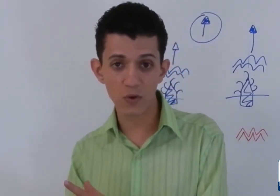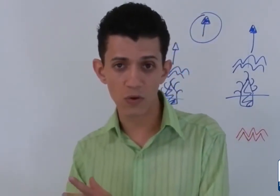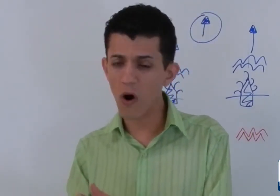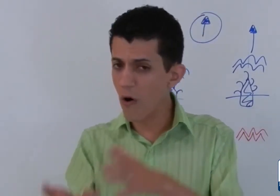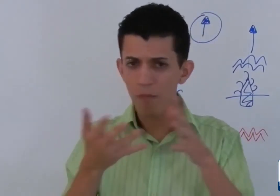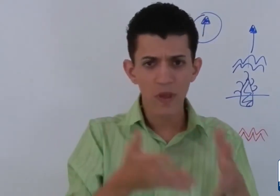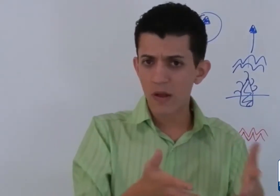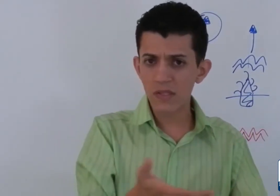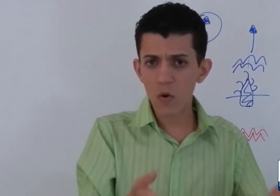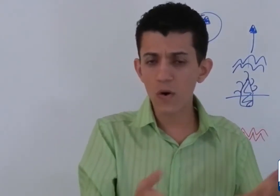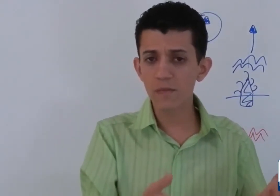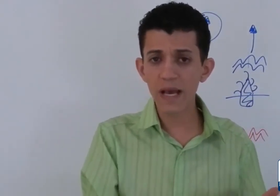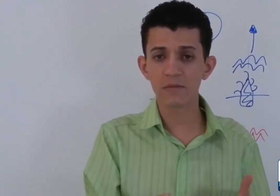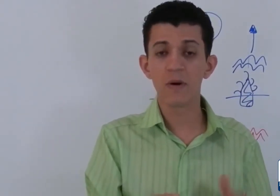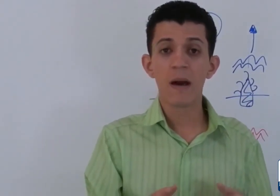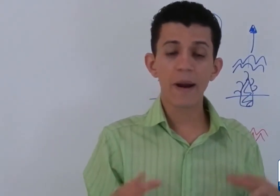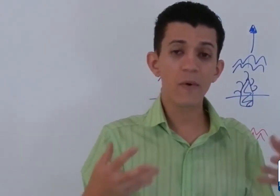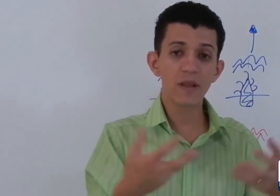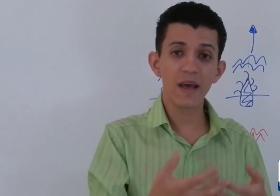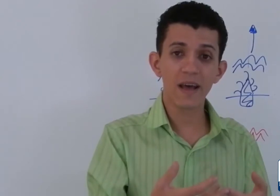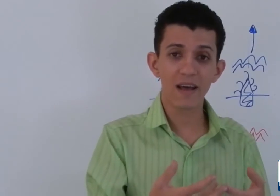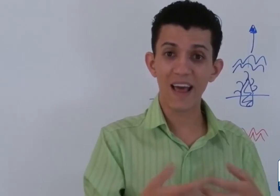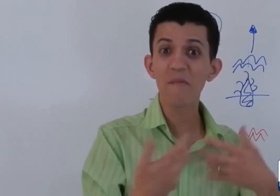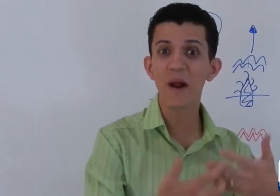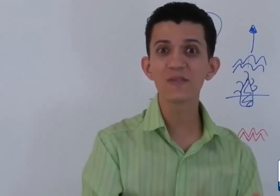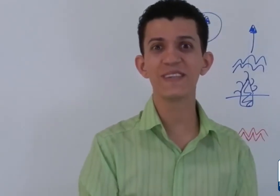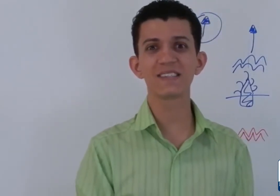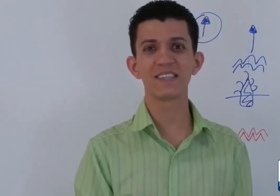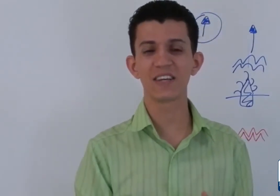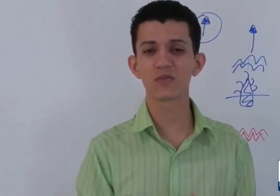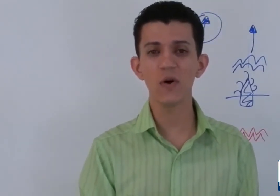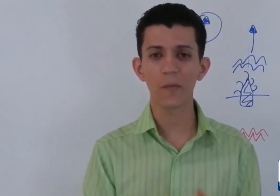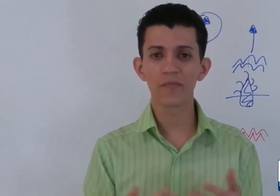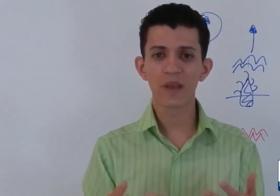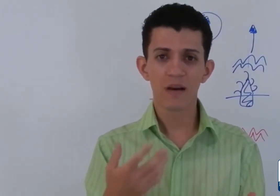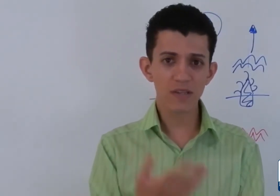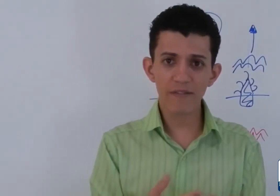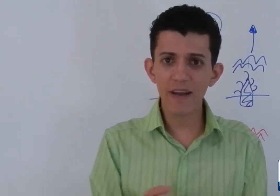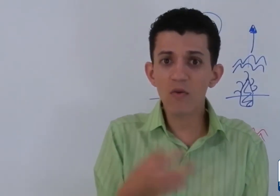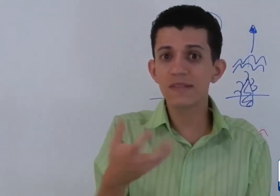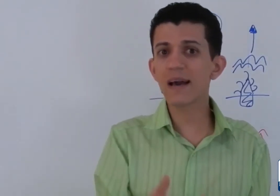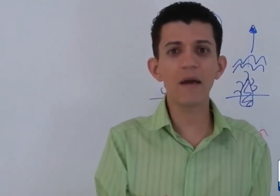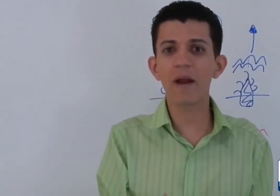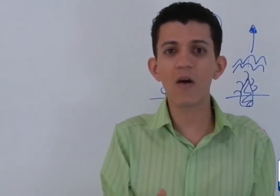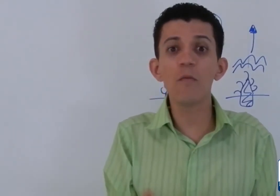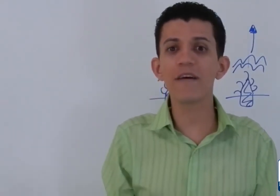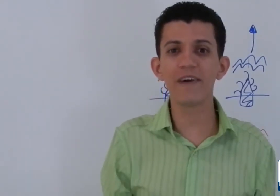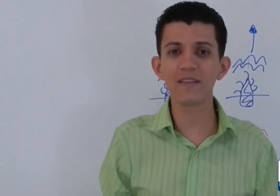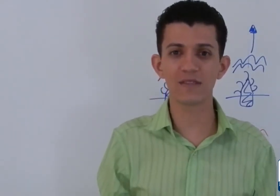o surdo. Ou, no seu curso mesmo, para poder relembrar os sinais que você já estudou, você vai e não consegue lembrar como era feito o